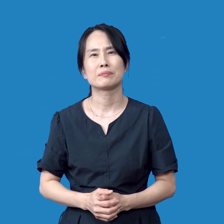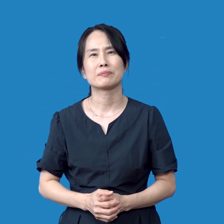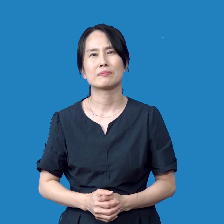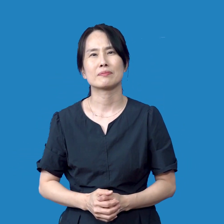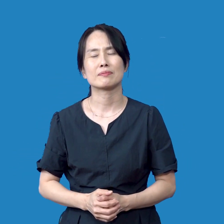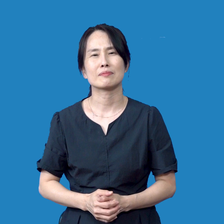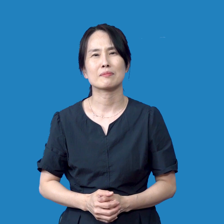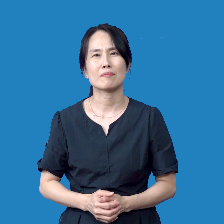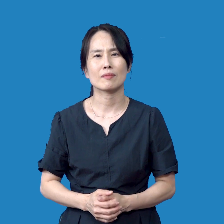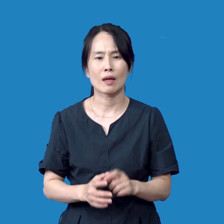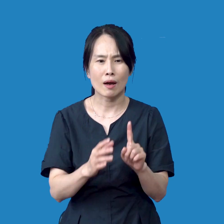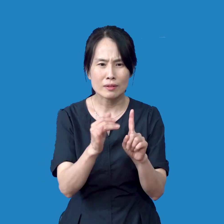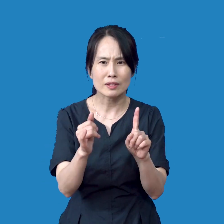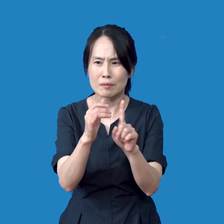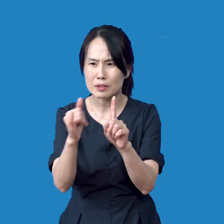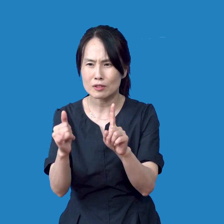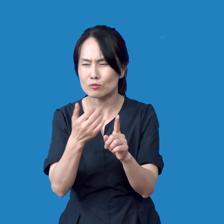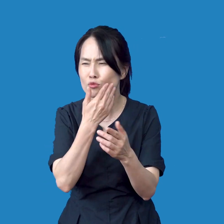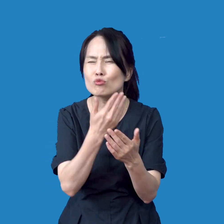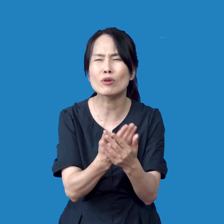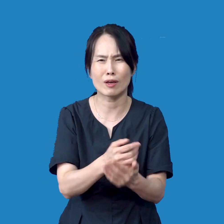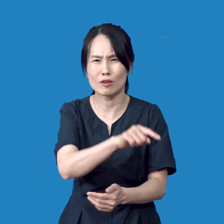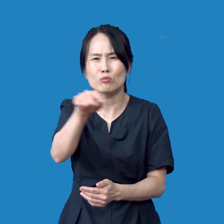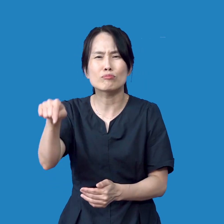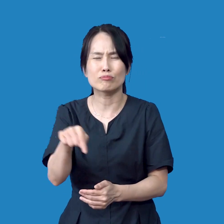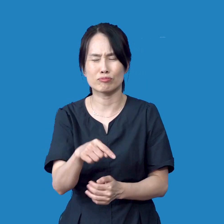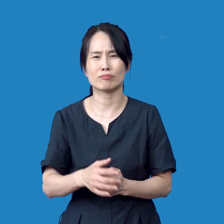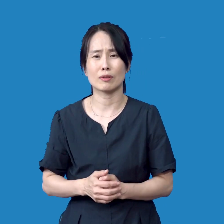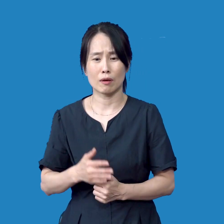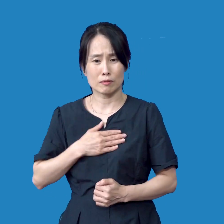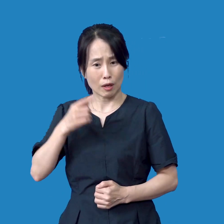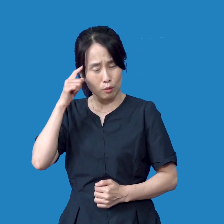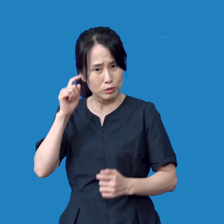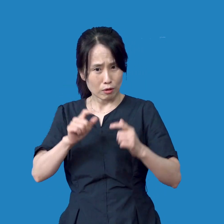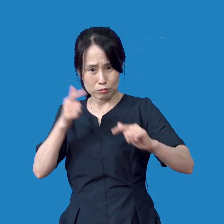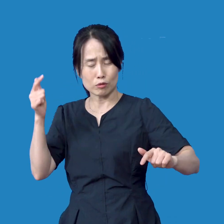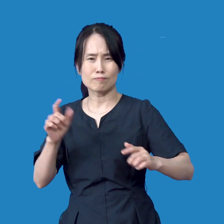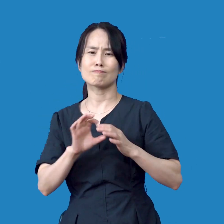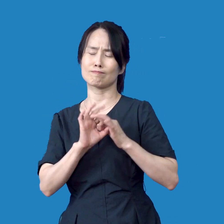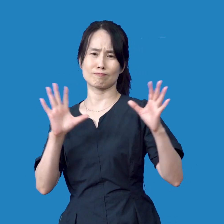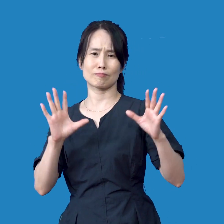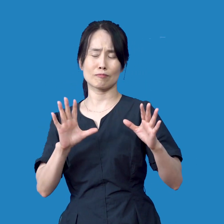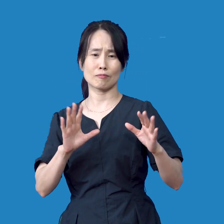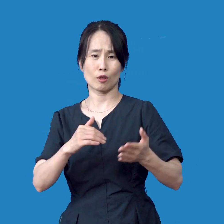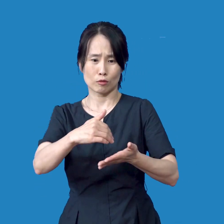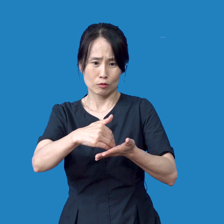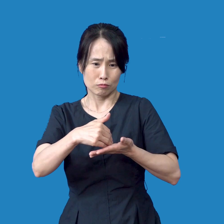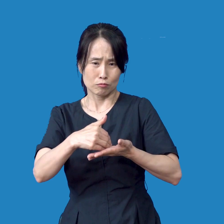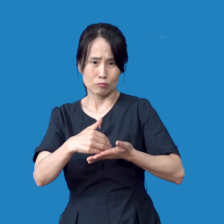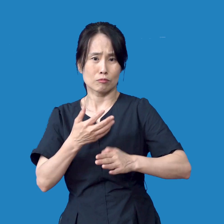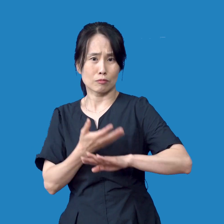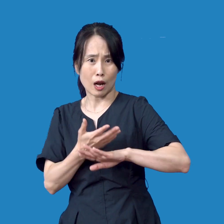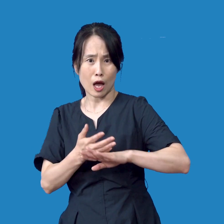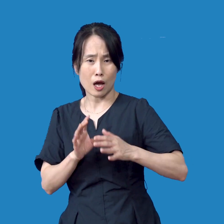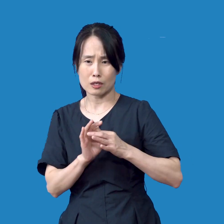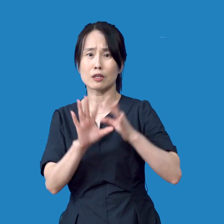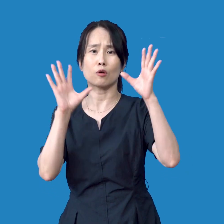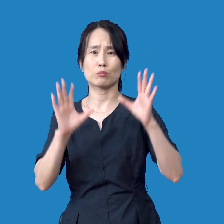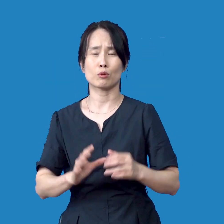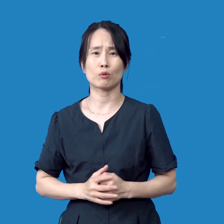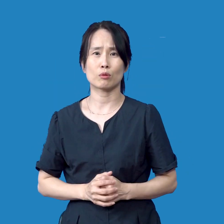사람이 얼마나 귀한 분입니까? 나하고 생각이 달라도 상관없습니다. 의견이 달라도